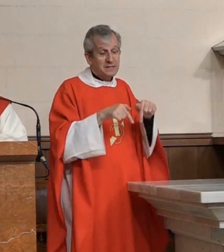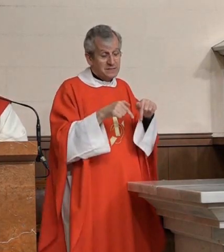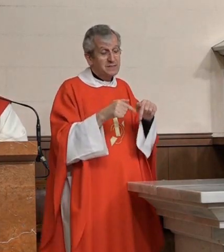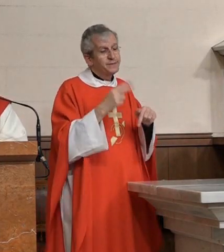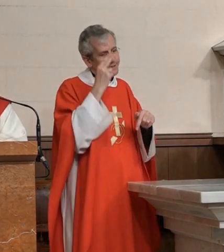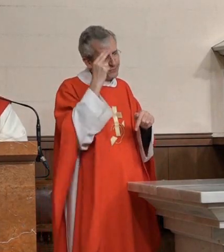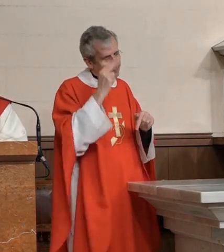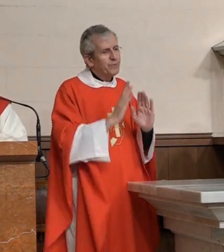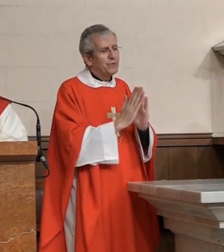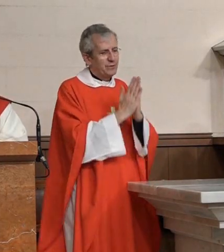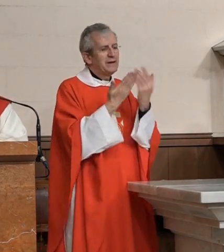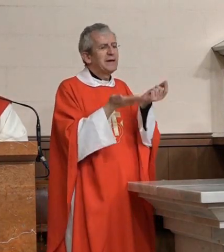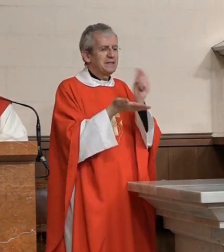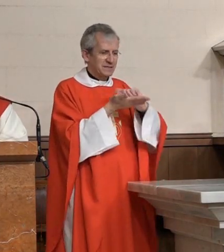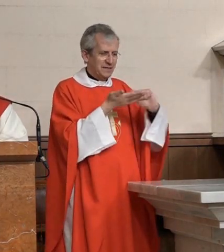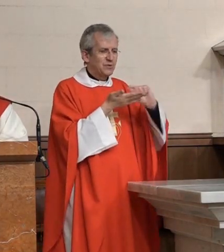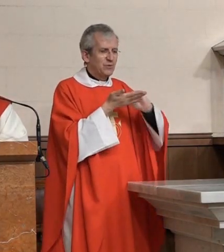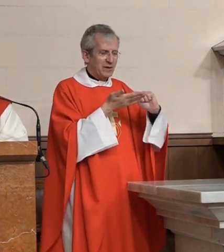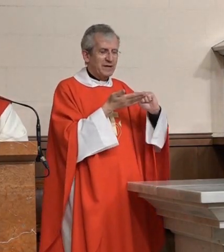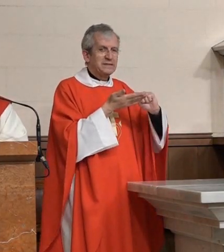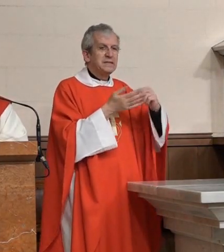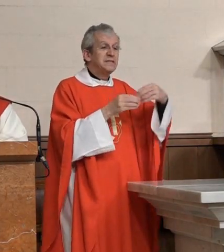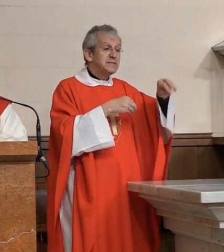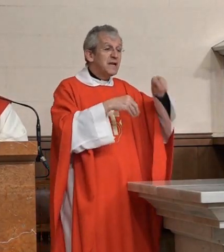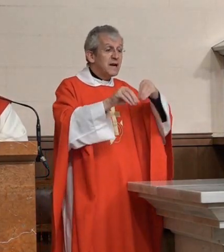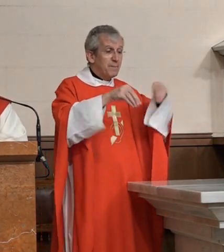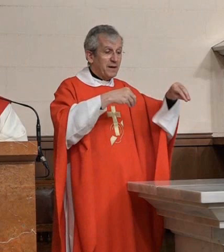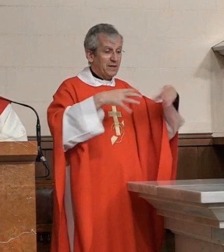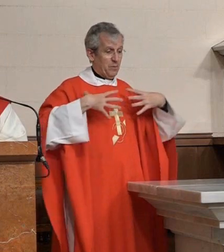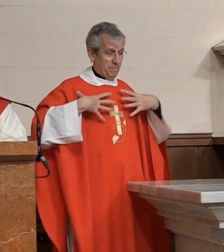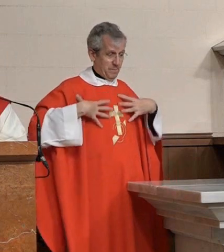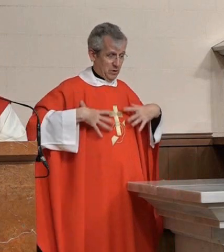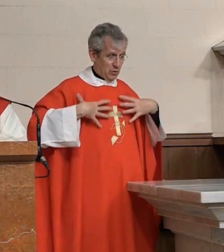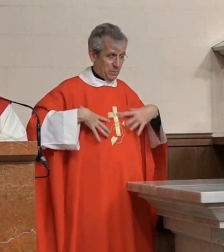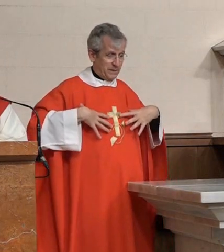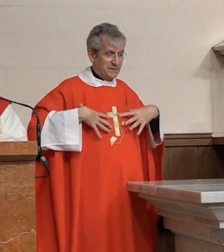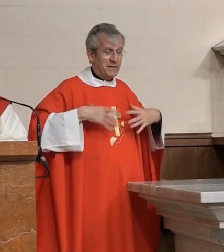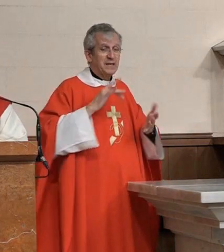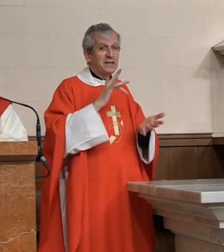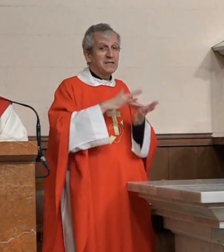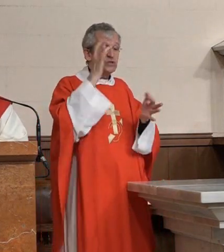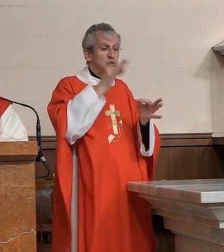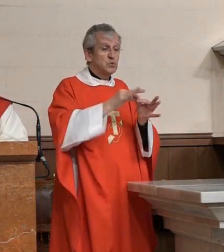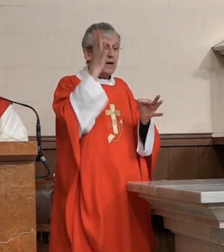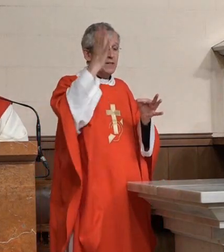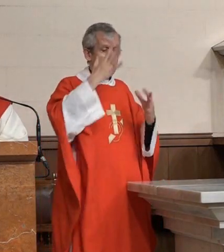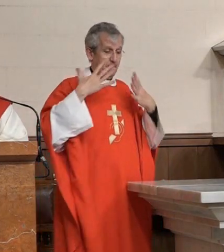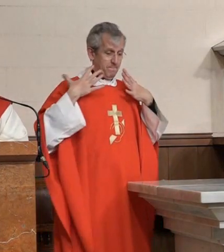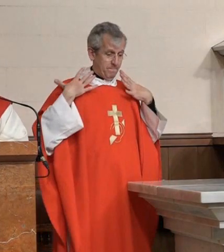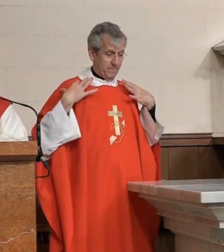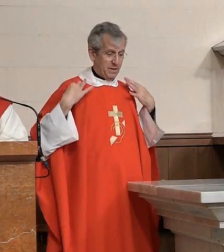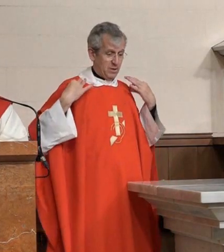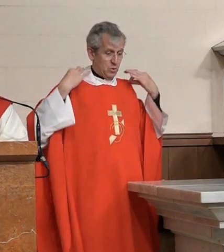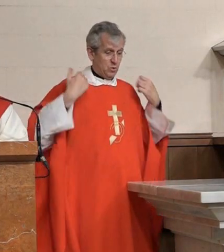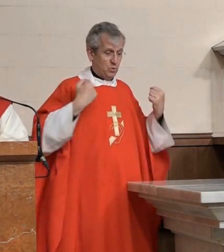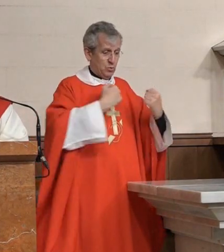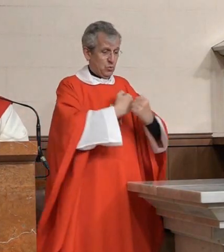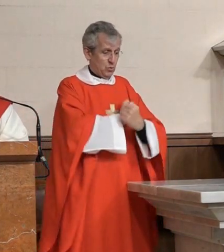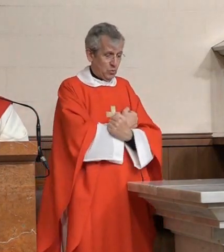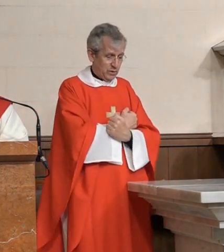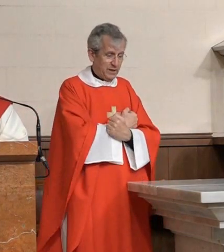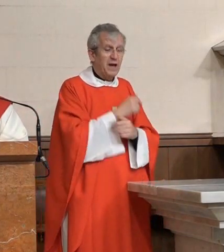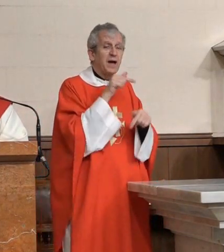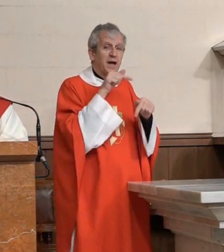la escritura: Se repartieron mis ropas y echaron a suerte mi túnica. Esto hicieron